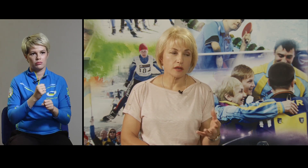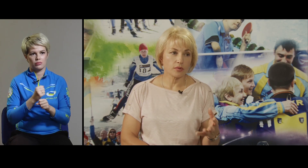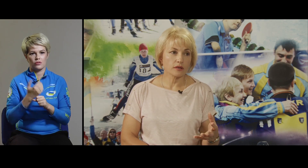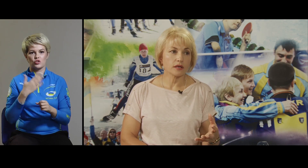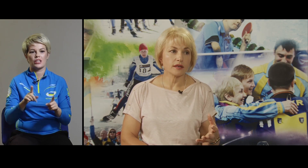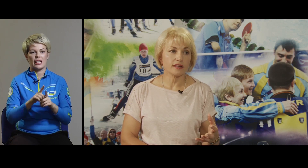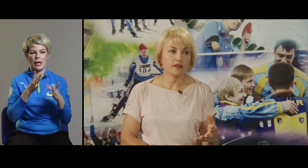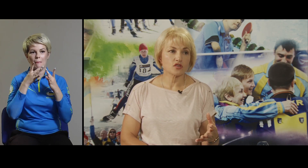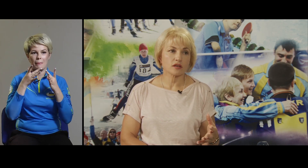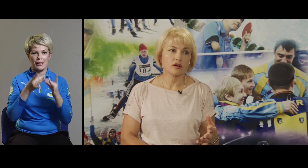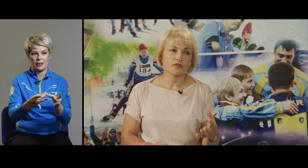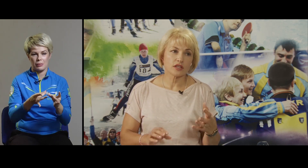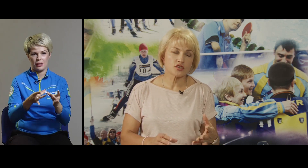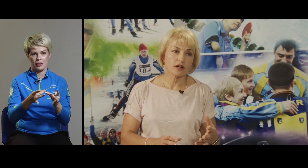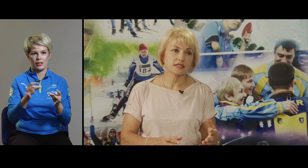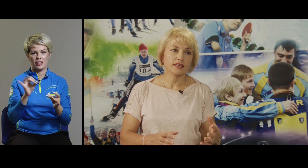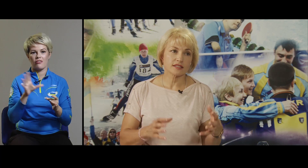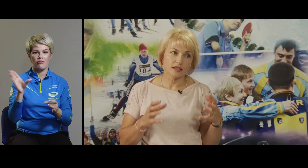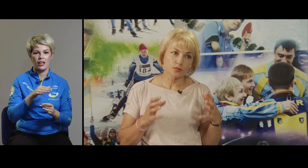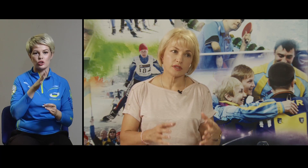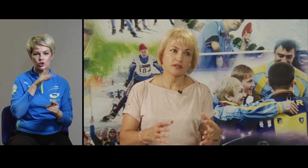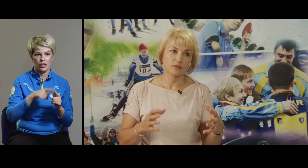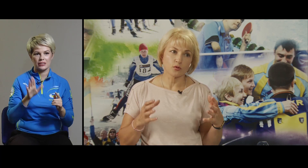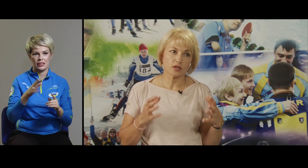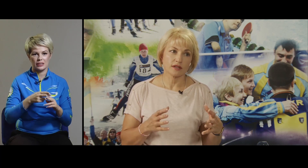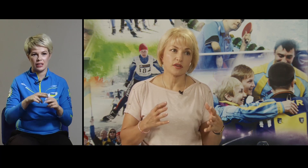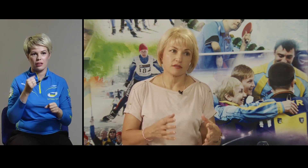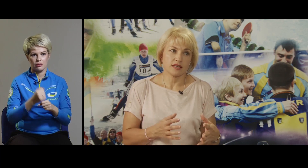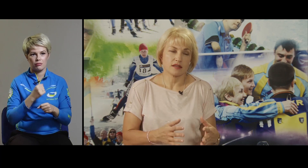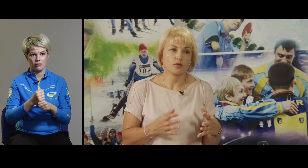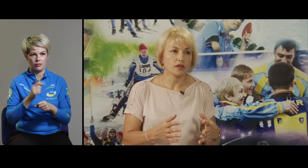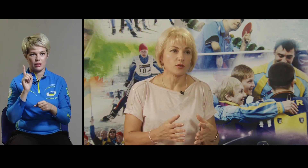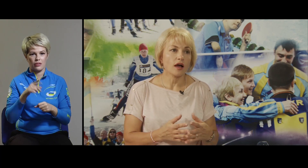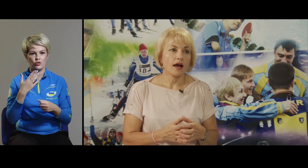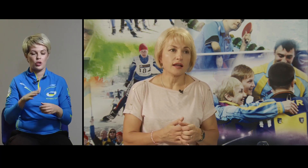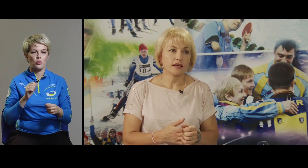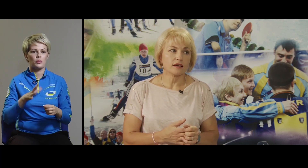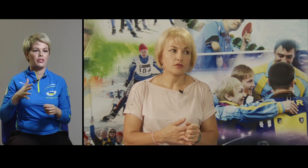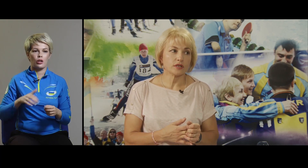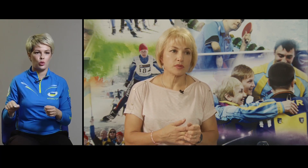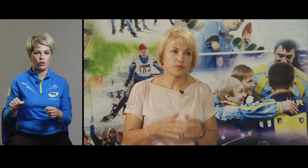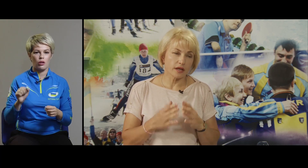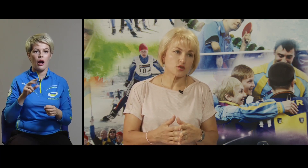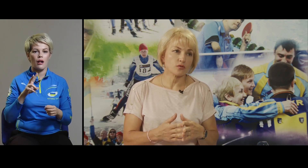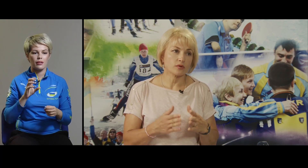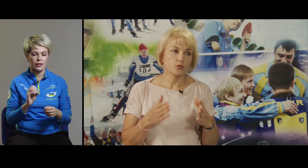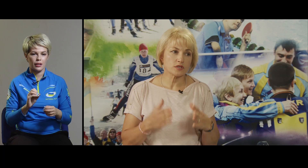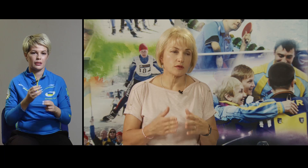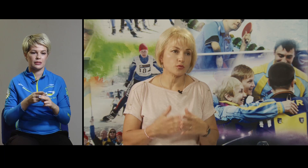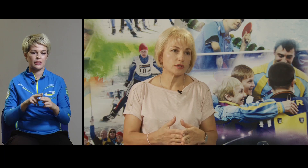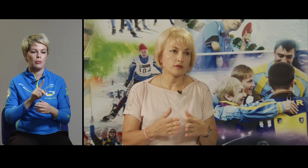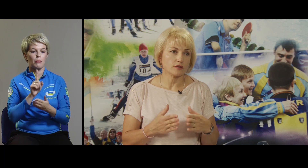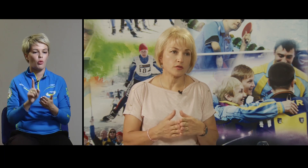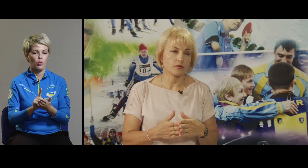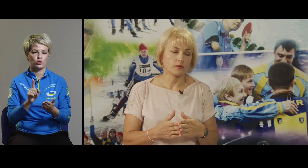настільки прикипіли і вже весь час тільки це робити, може, навіть десь надоїло. Але вони, безперечно,